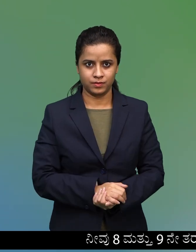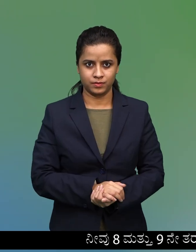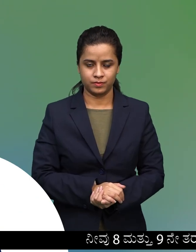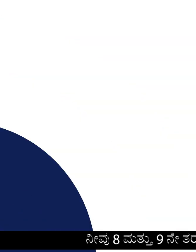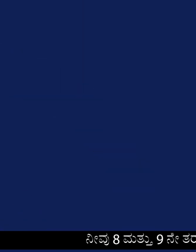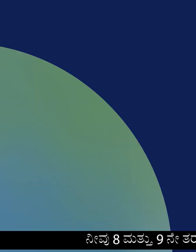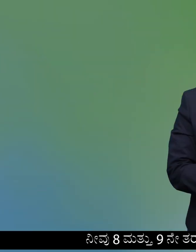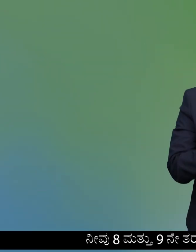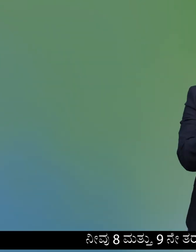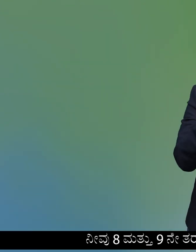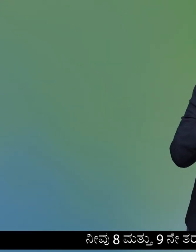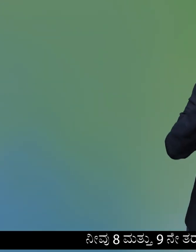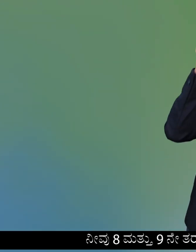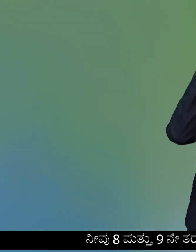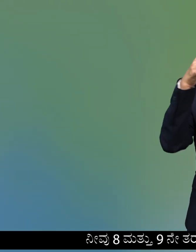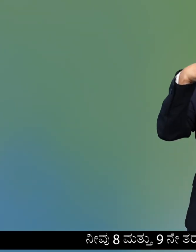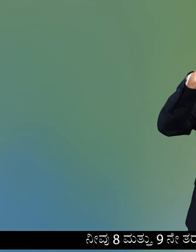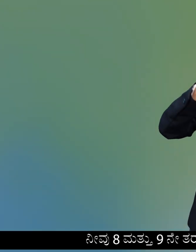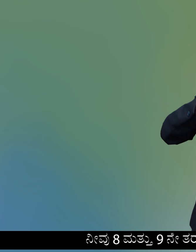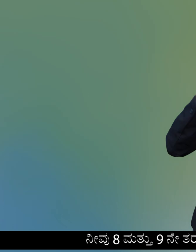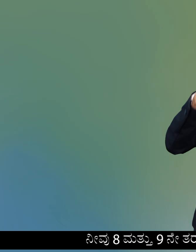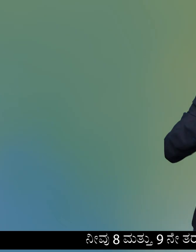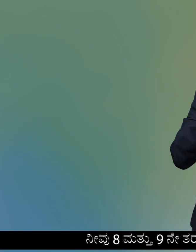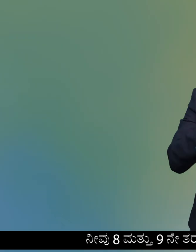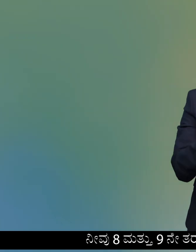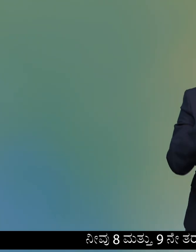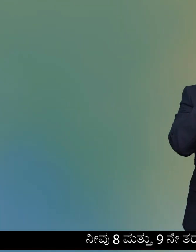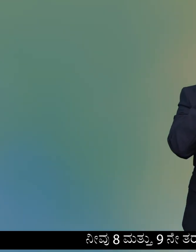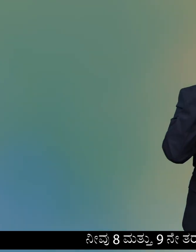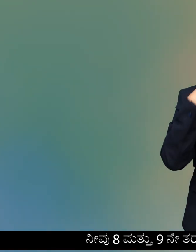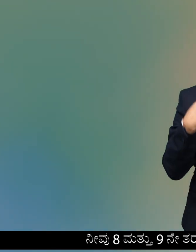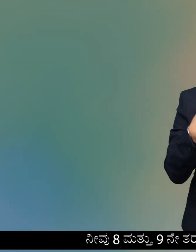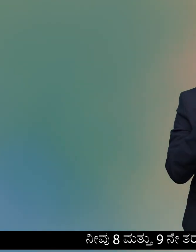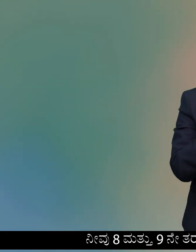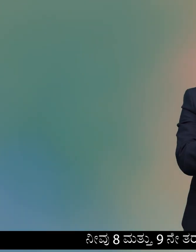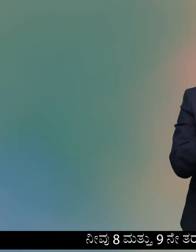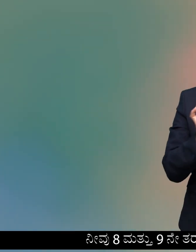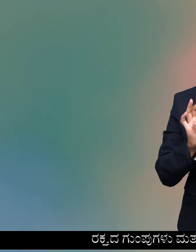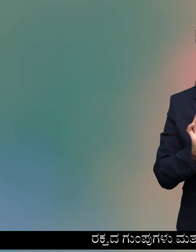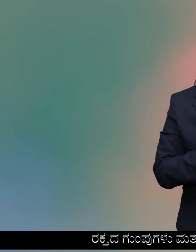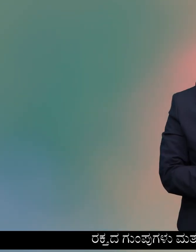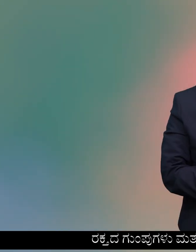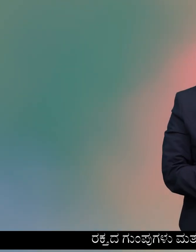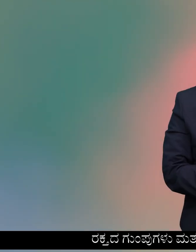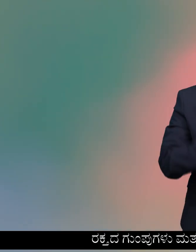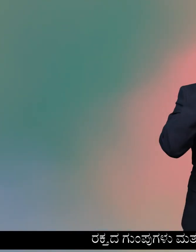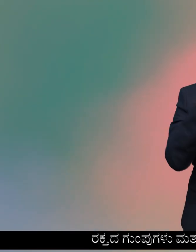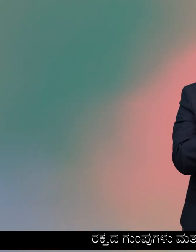ನೀವು 8 ಮತ್ತು 9ನೇ ತರಗತಿಯಲ್ಲಿ ರಕ್ತದ ಸಂಯೋಜನೆ, ರಕ್ತ ಕಣಗಳು, ರಕ್ತದ ಗುಂಪುಗಳು